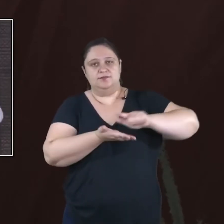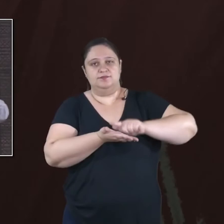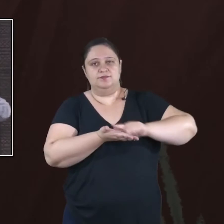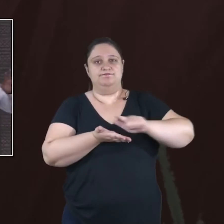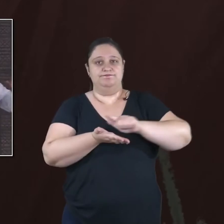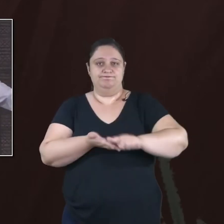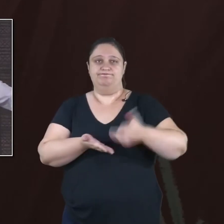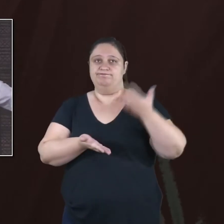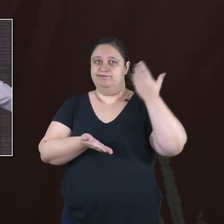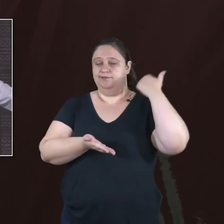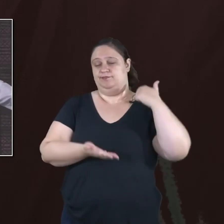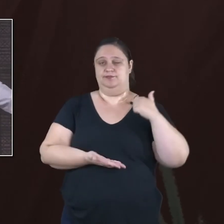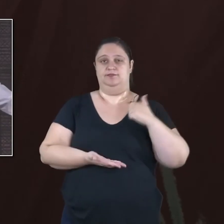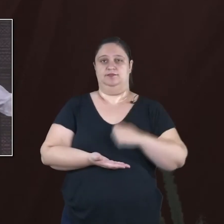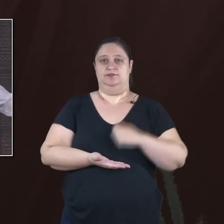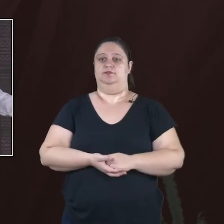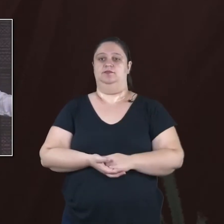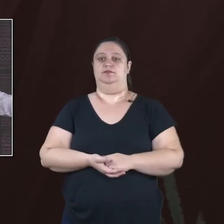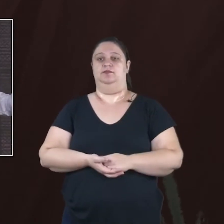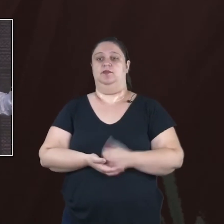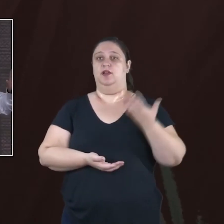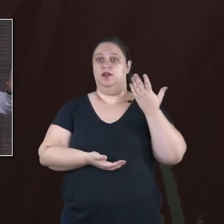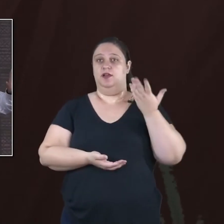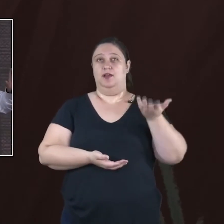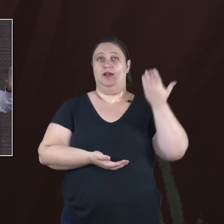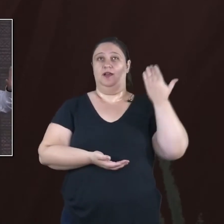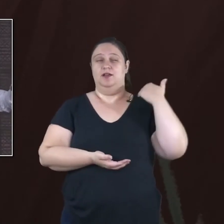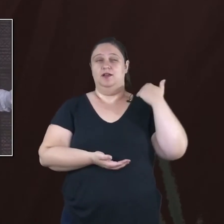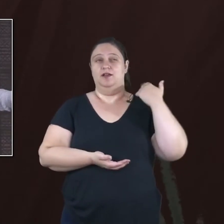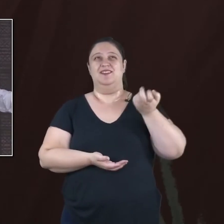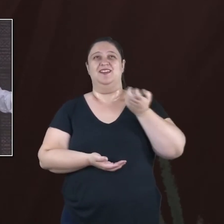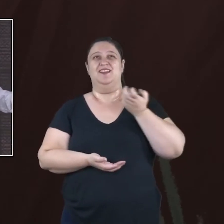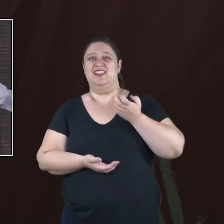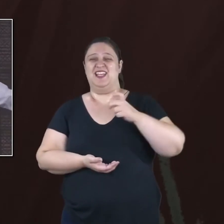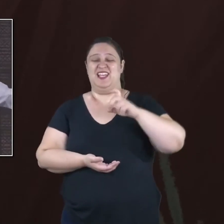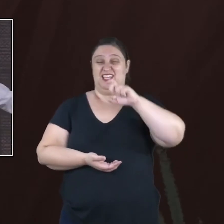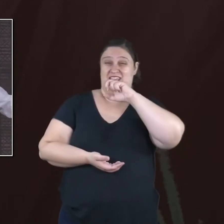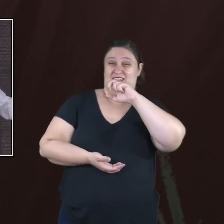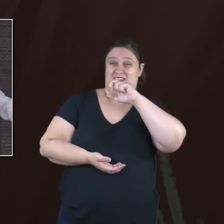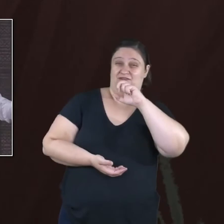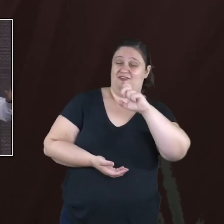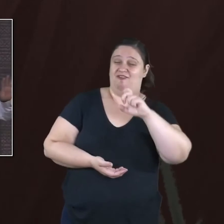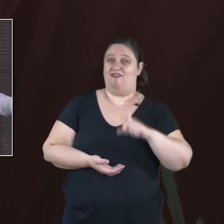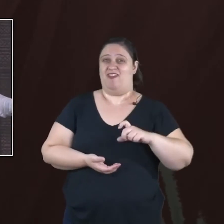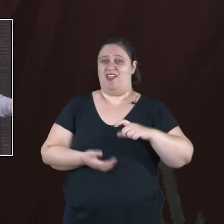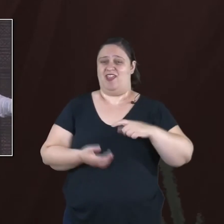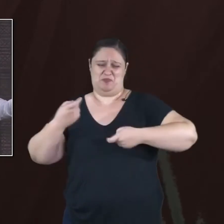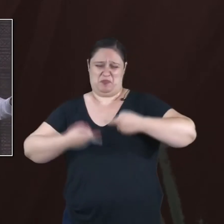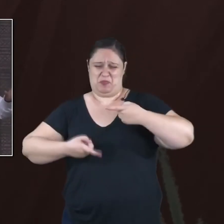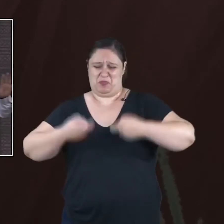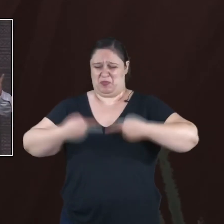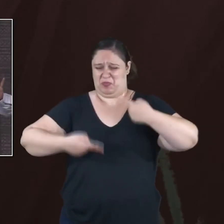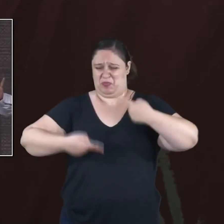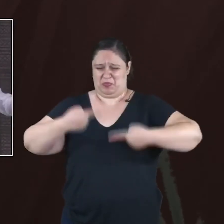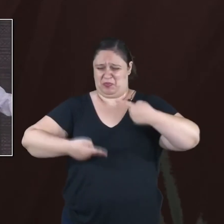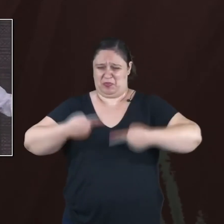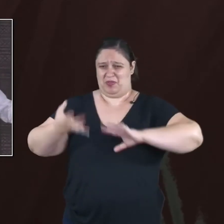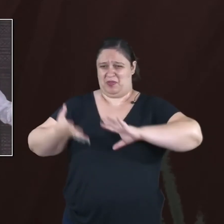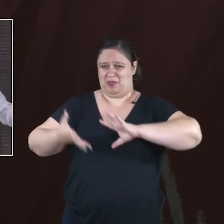Nós saímos da disputa pela posição, saímos de invejas, contendas, competições,